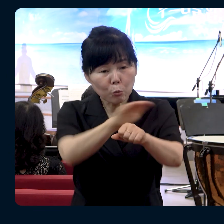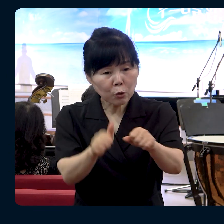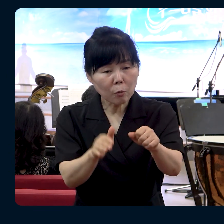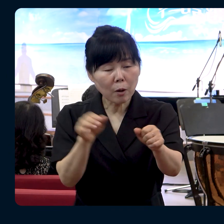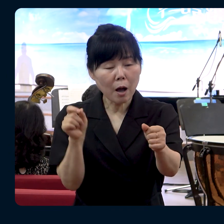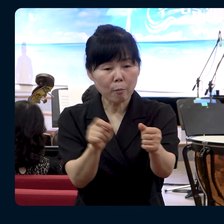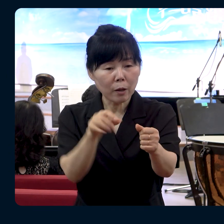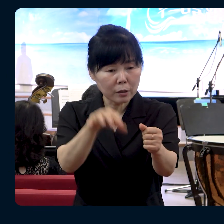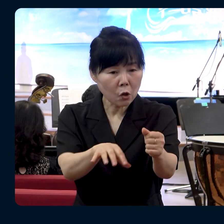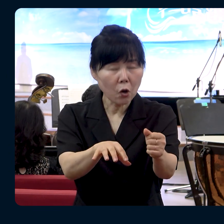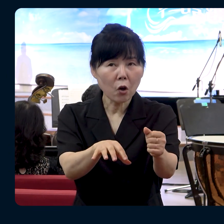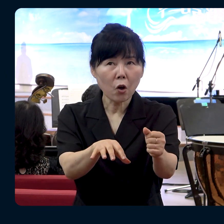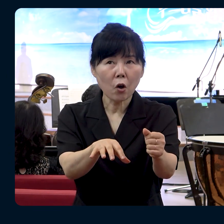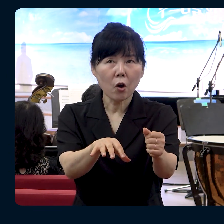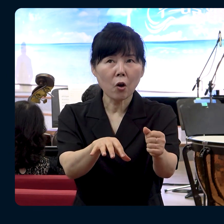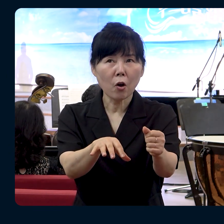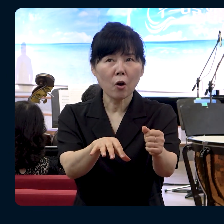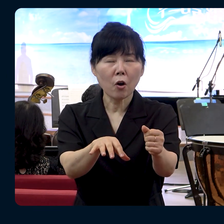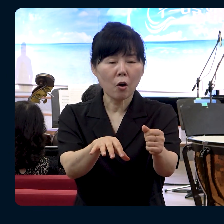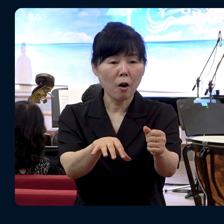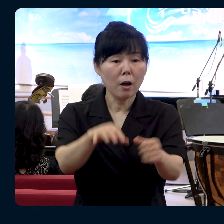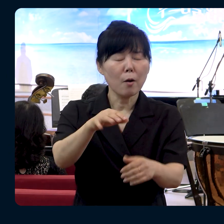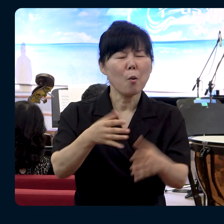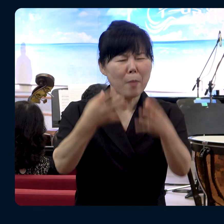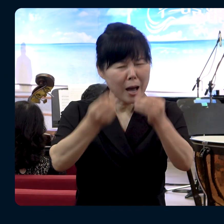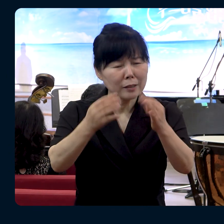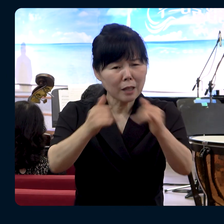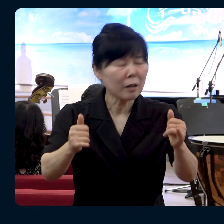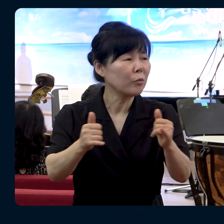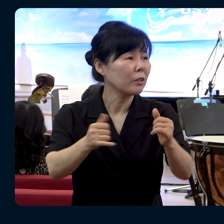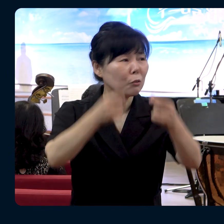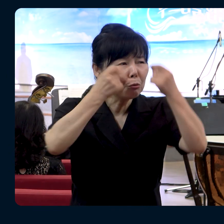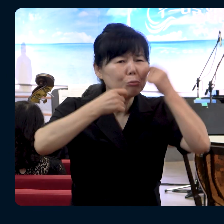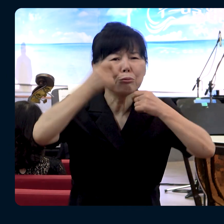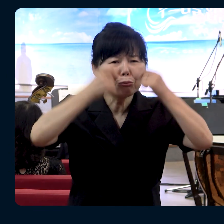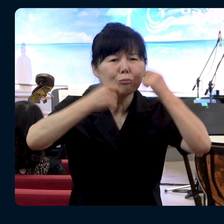옆에 많은 사람들이 있었어요. 그들은 울고 있었습니다.